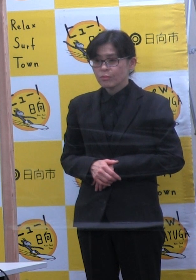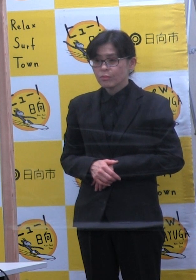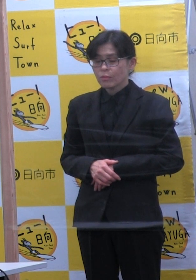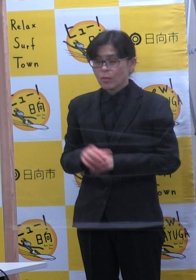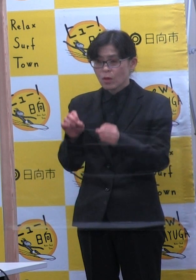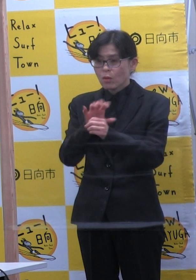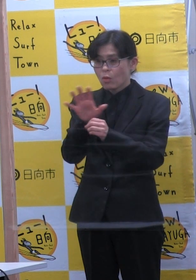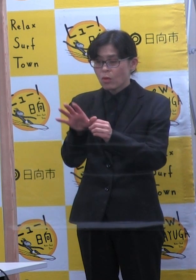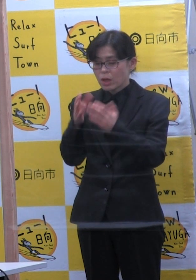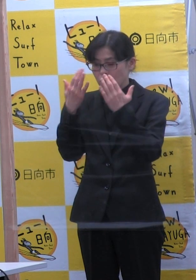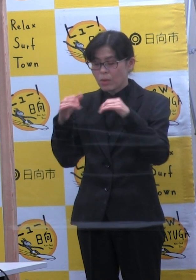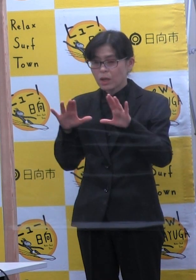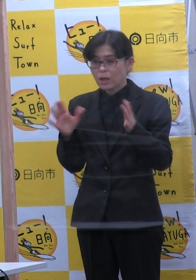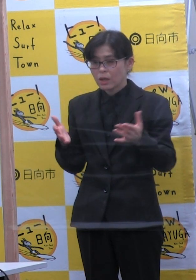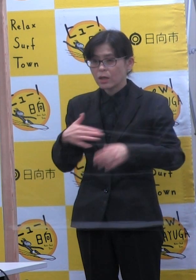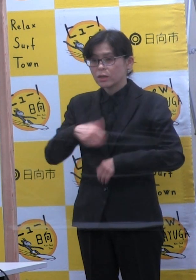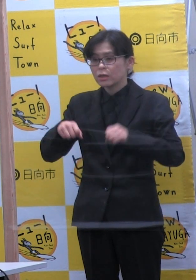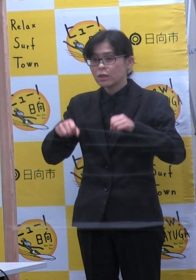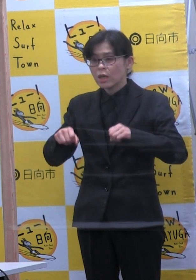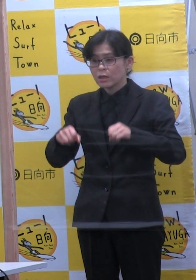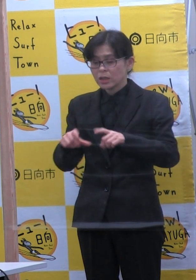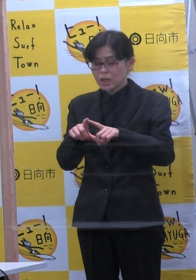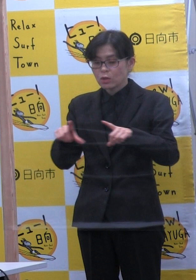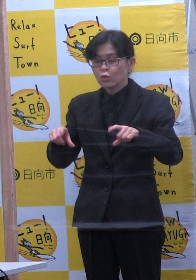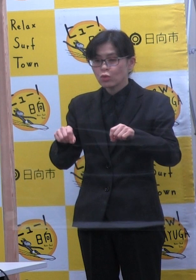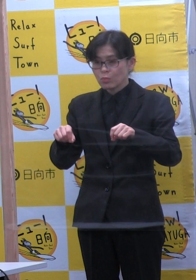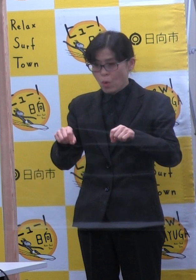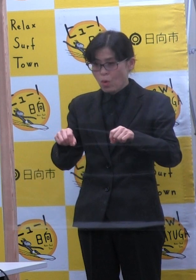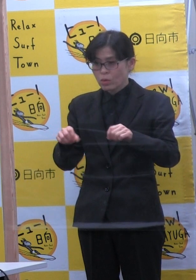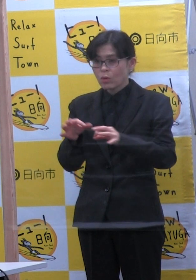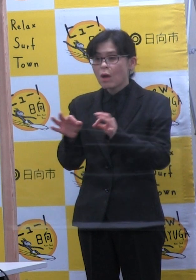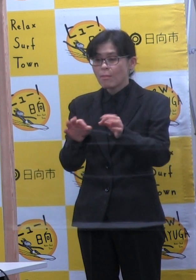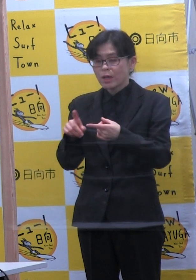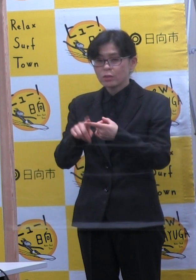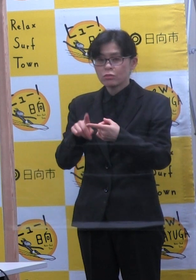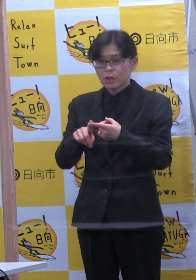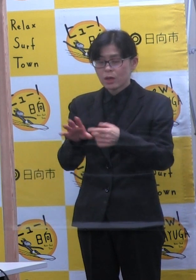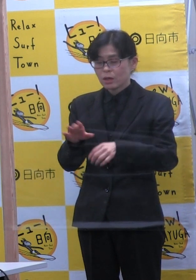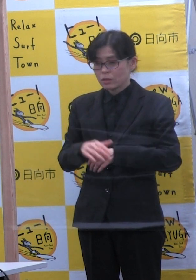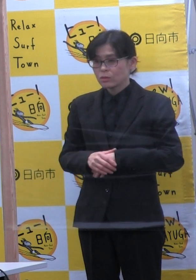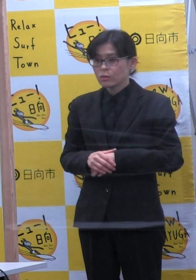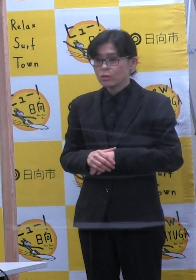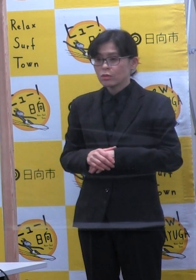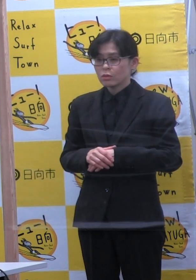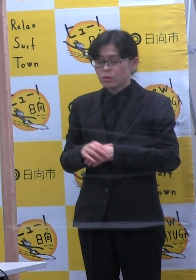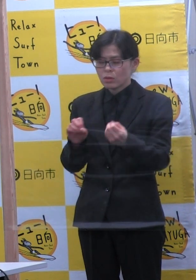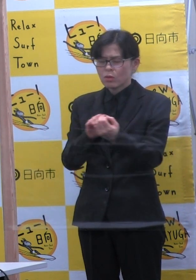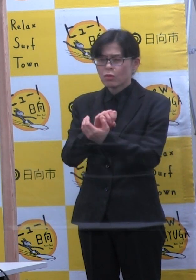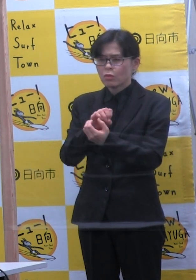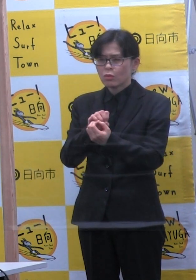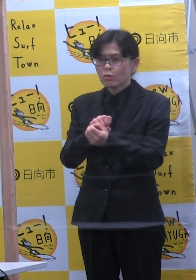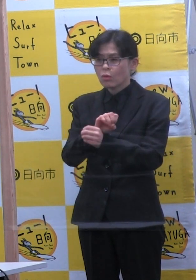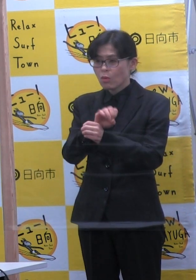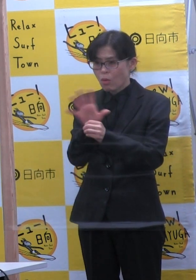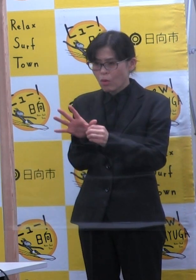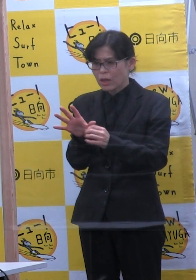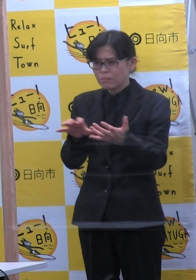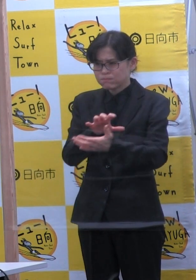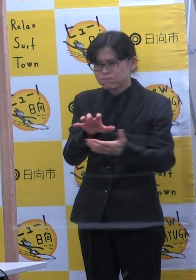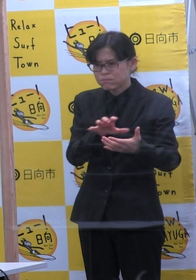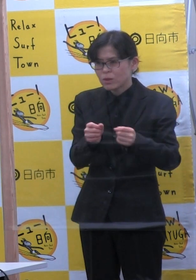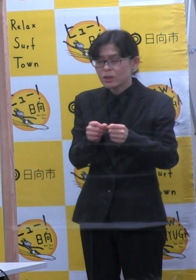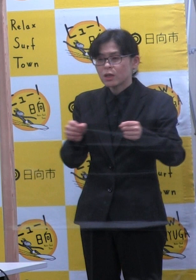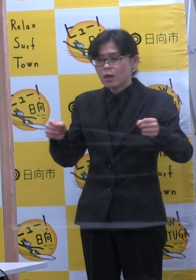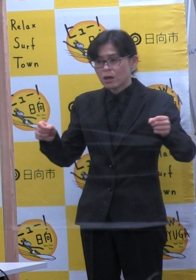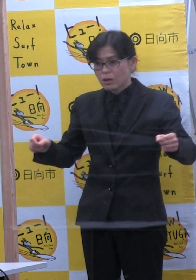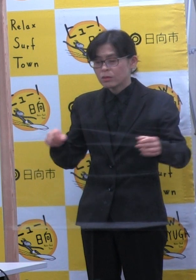コロナに負けるな元気クーポンの販売についてです。コロナ禍が長期化する中、飲食店をは